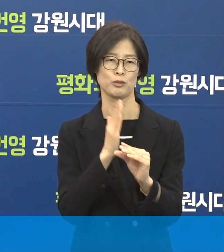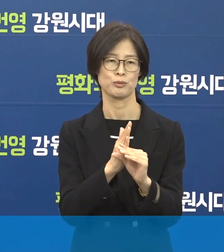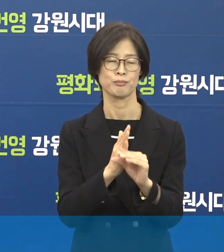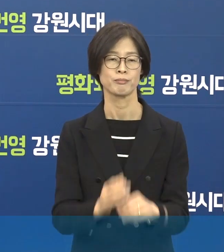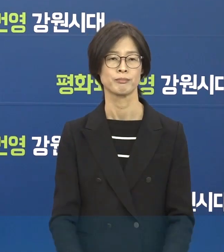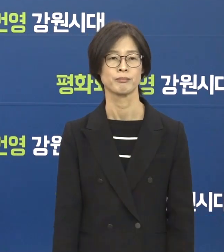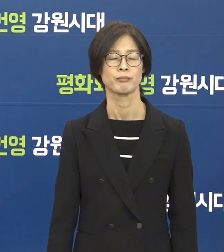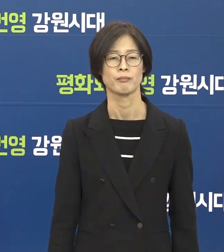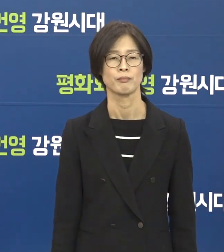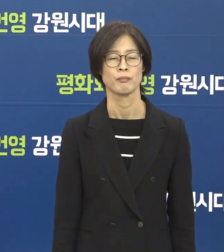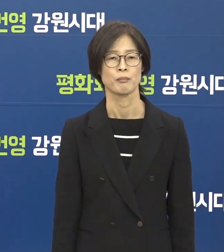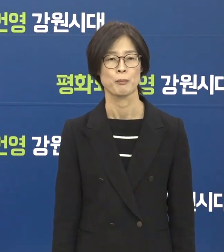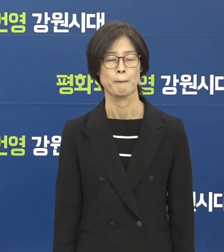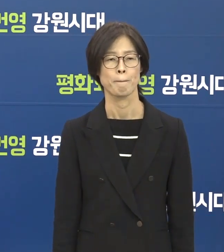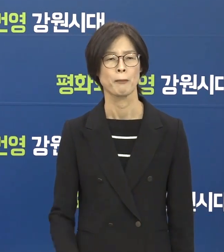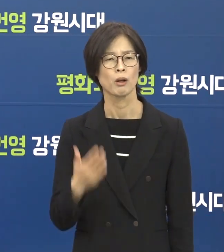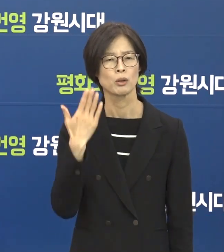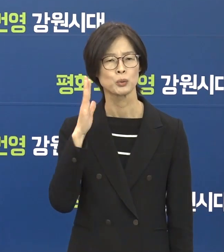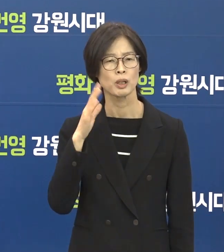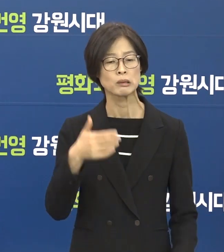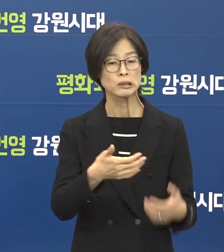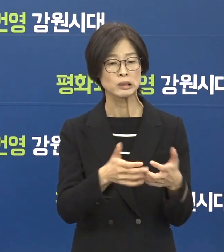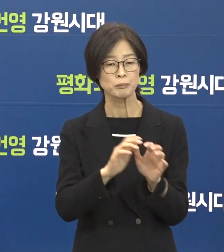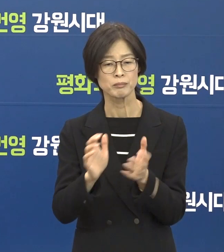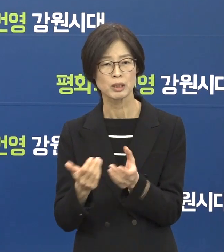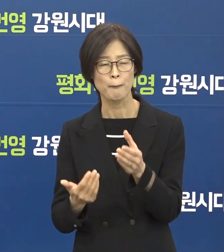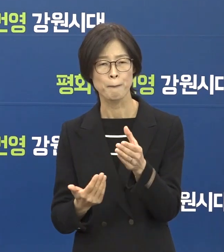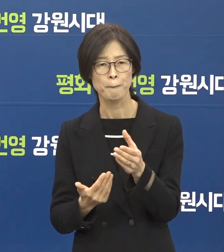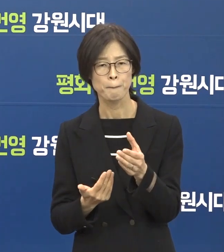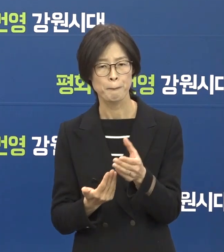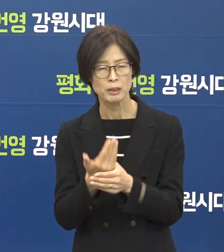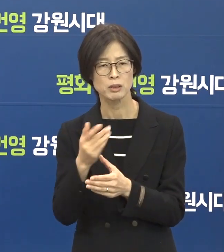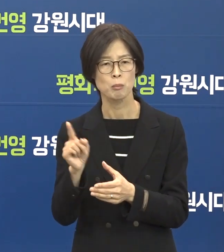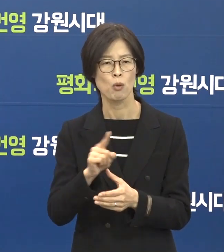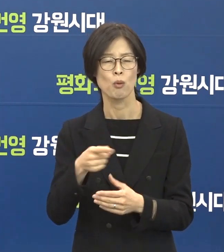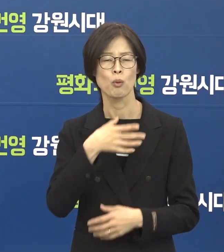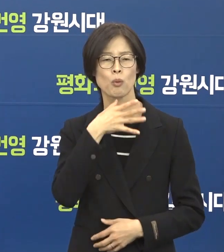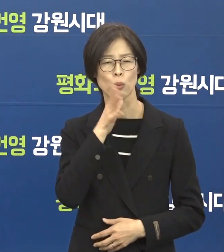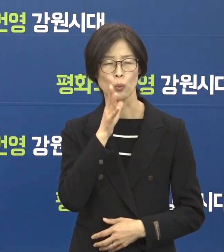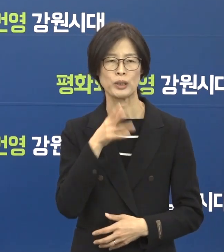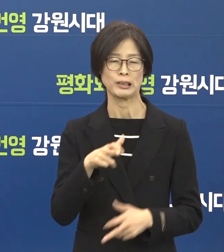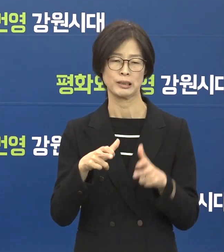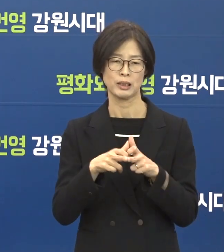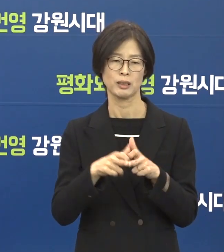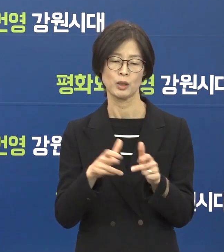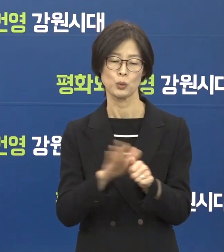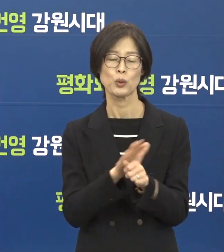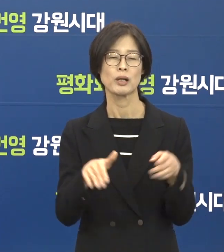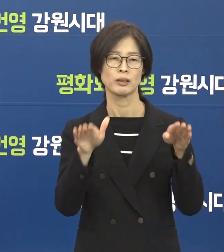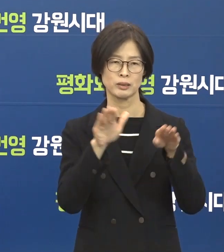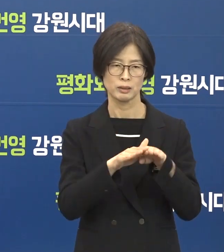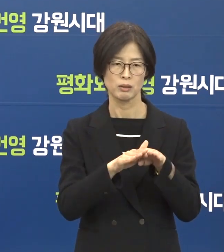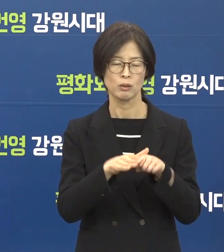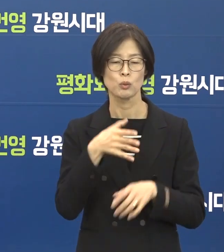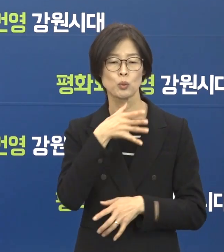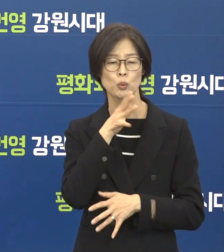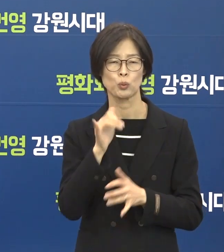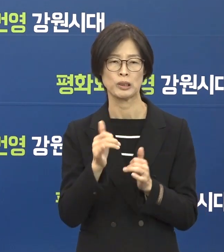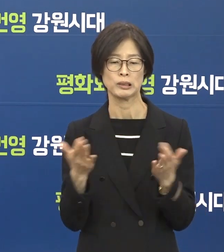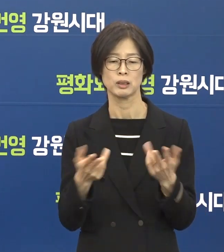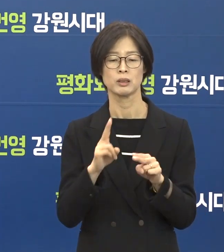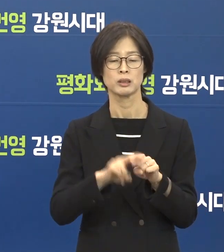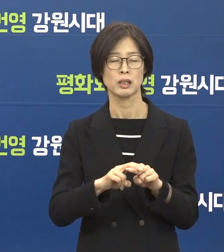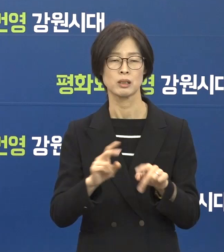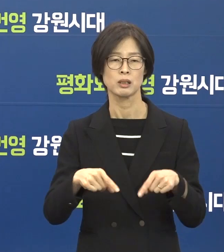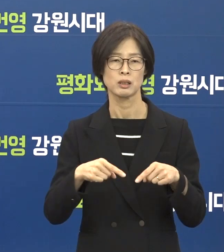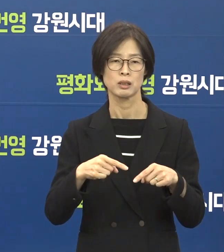있습니다. 최근 집단 발생은 노인 및 장애인 요양시설, 노인 일자리 사업